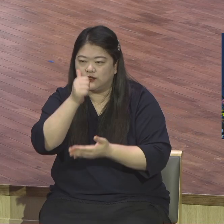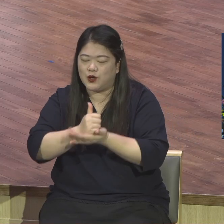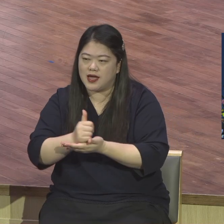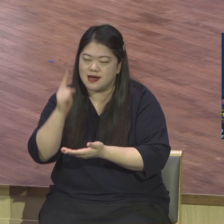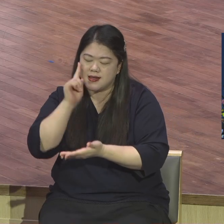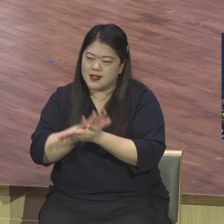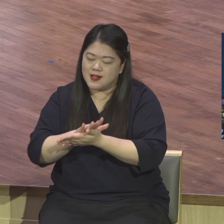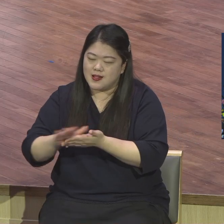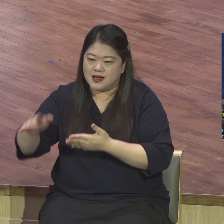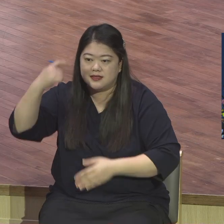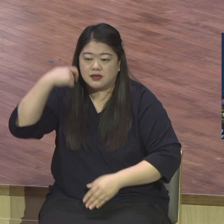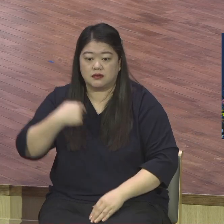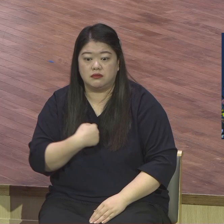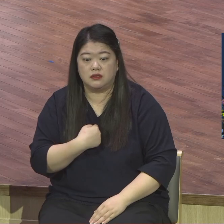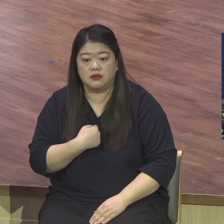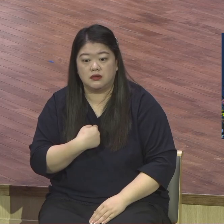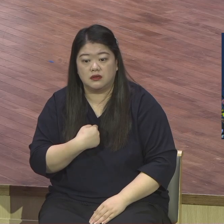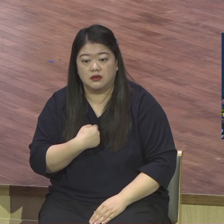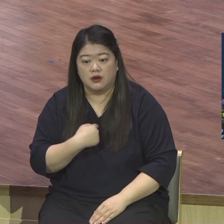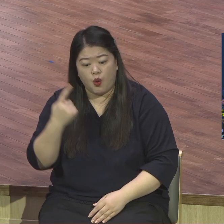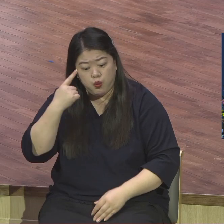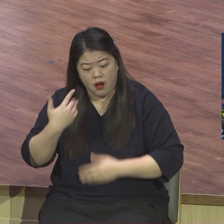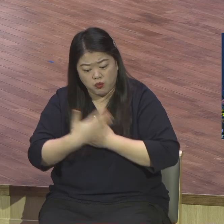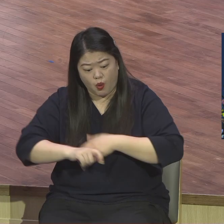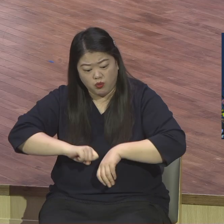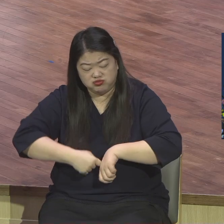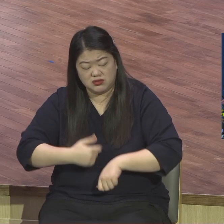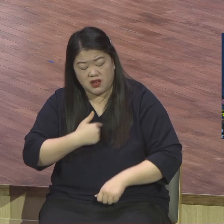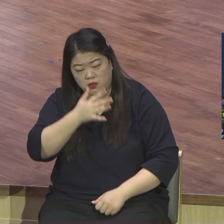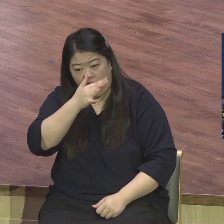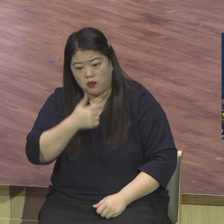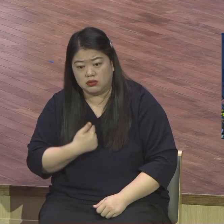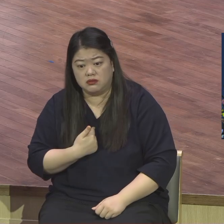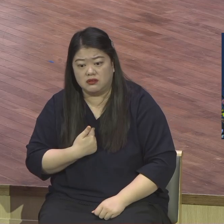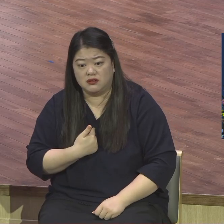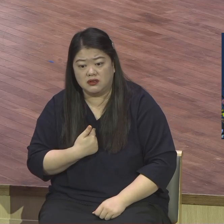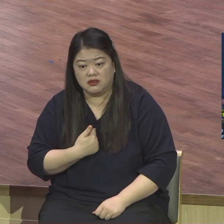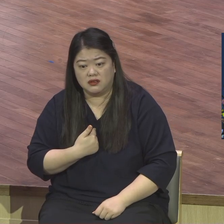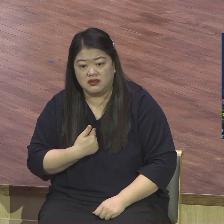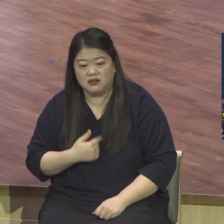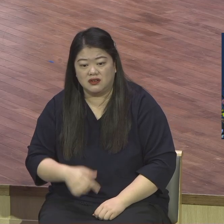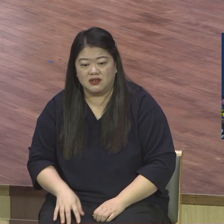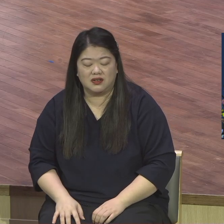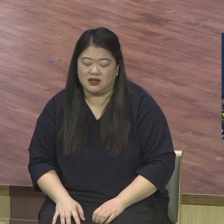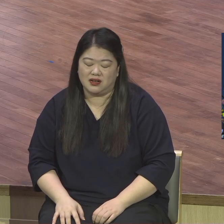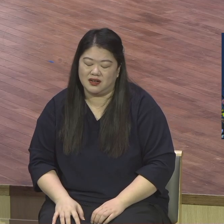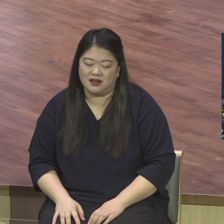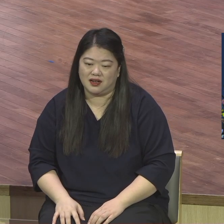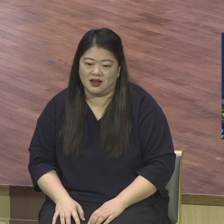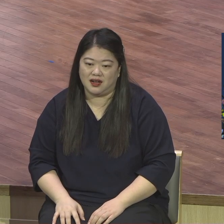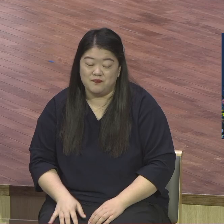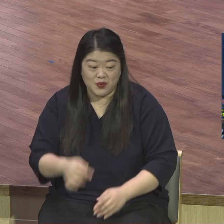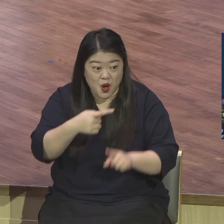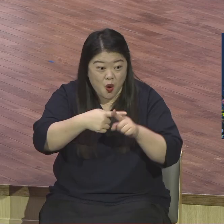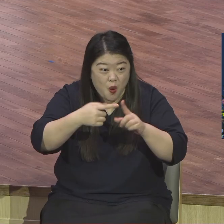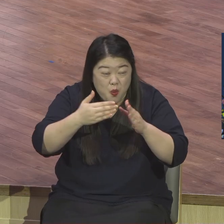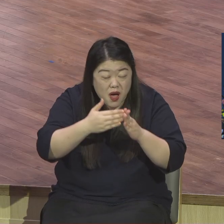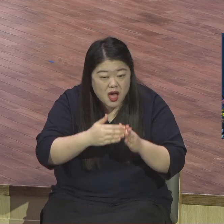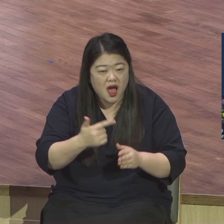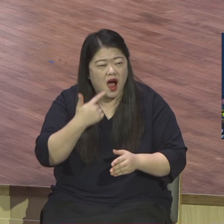내가 정지의식이 있으니 남들도 막 눈에 보니도 계속 다 정지하고 판단을 집에서 마찬가지.